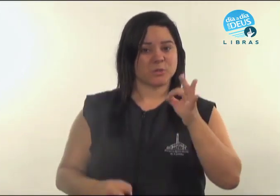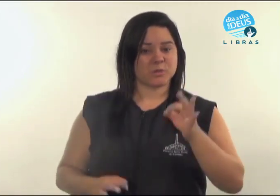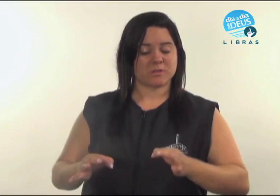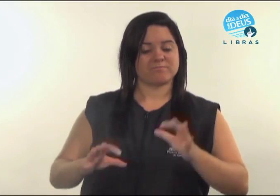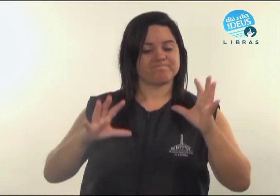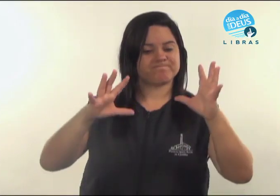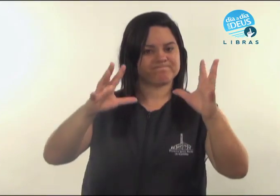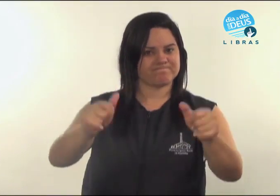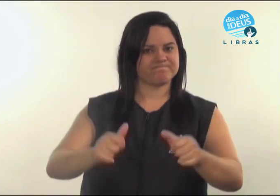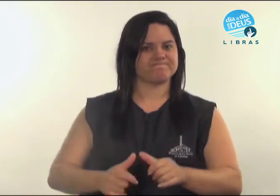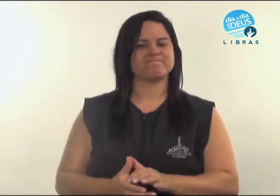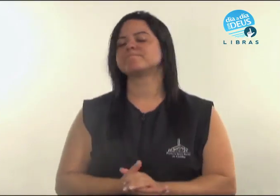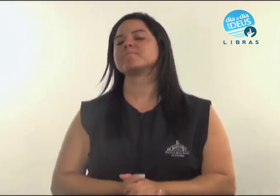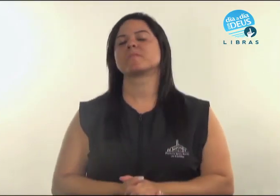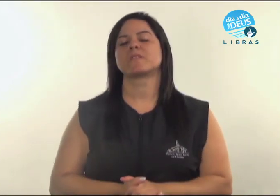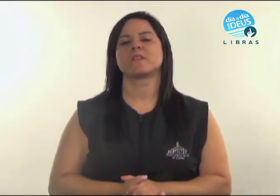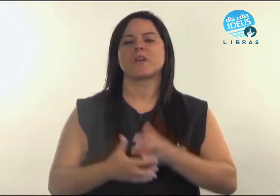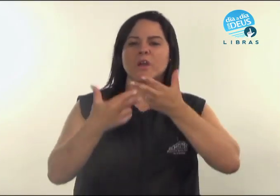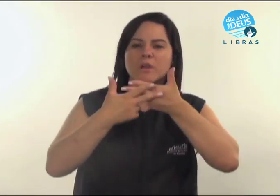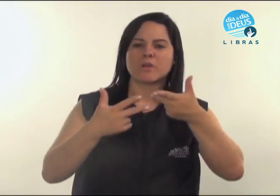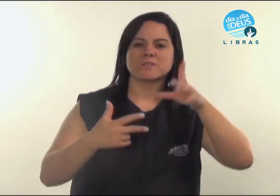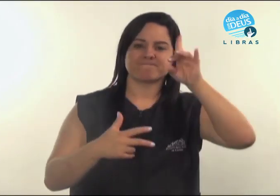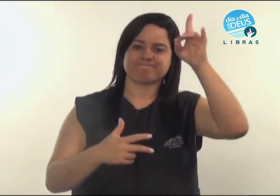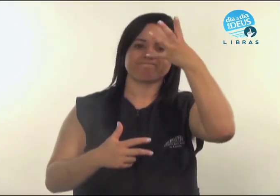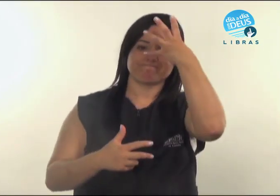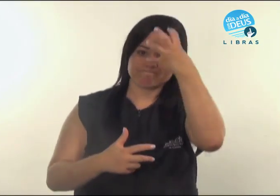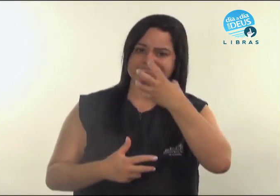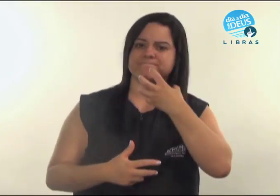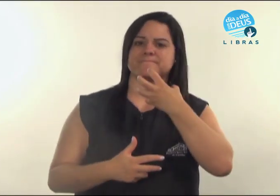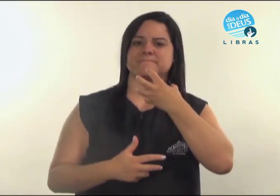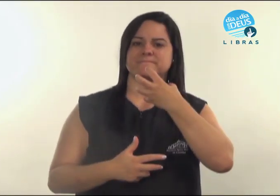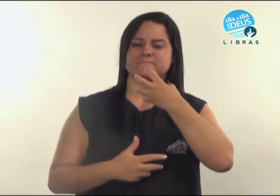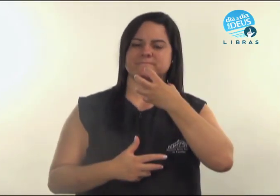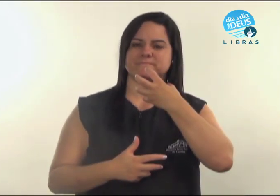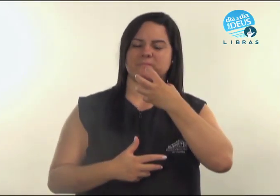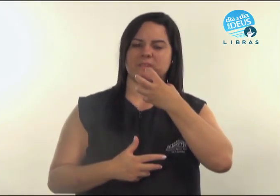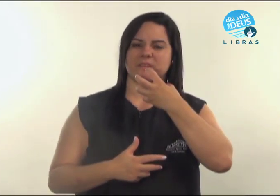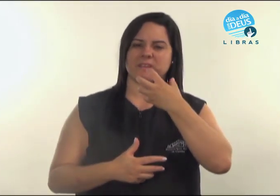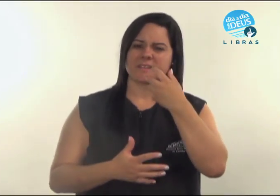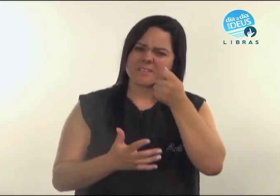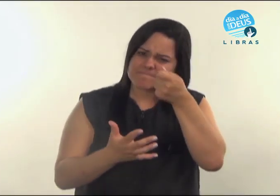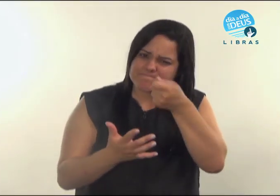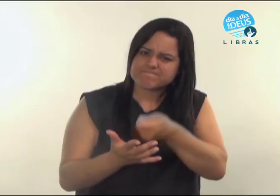julgar a sua casa. Porque as coisas de Deus são sérias.